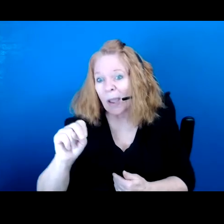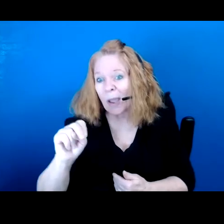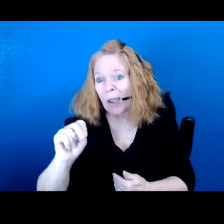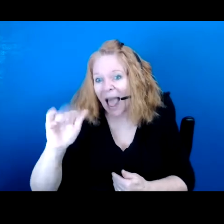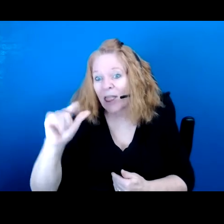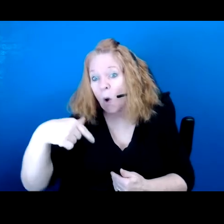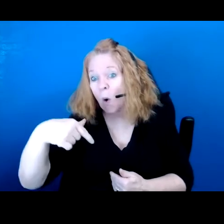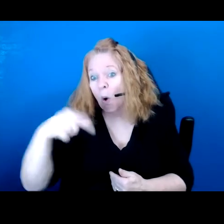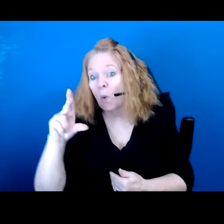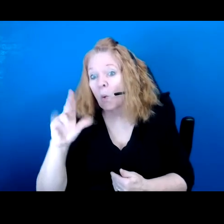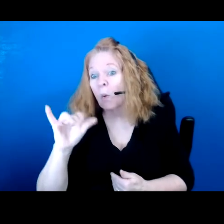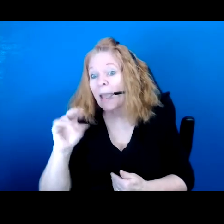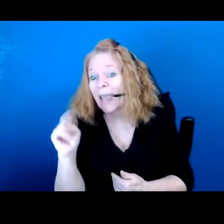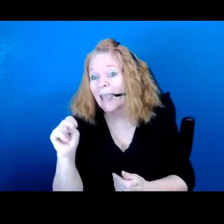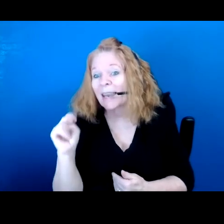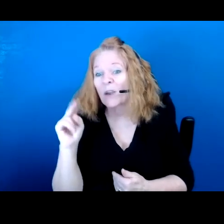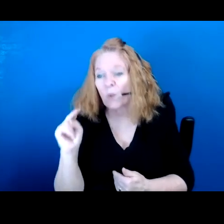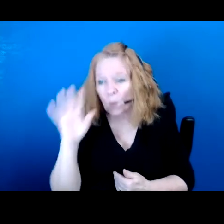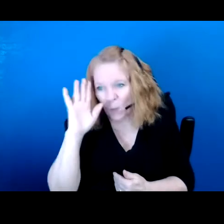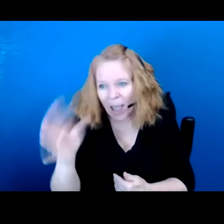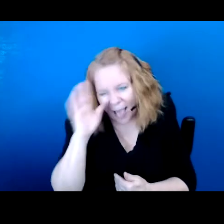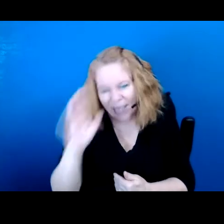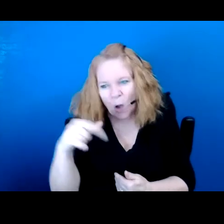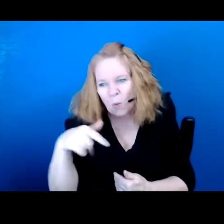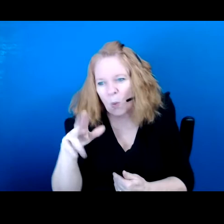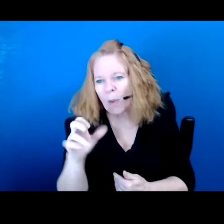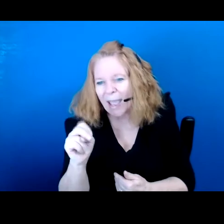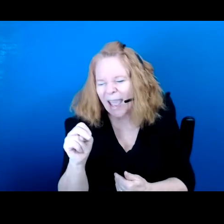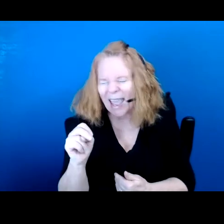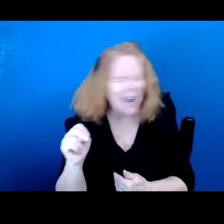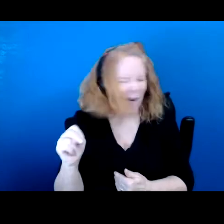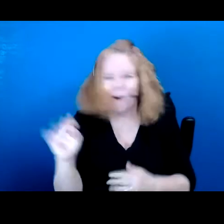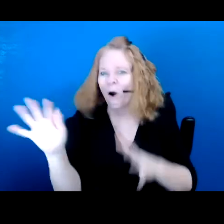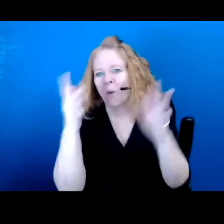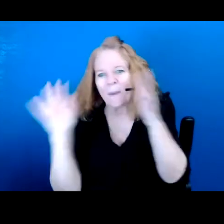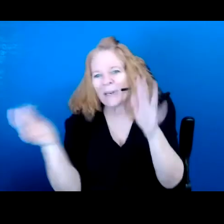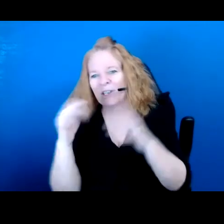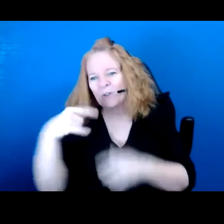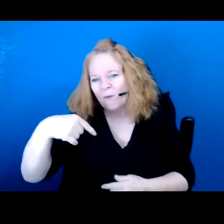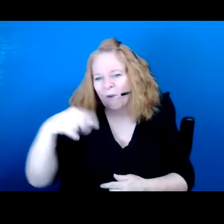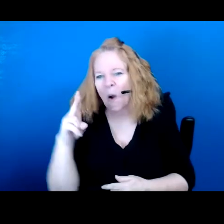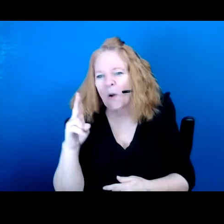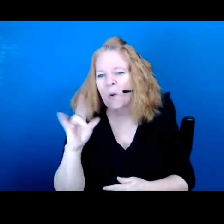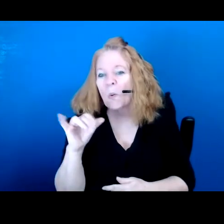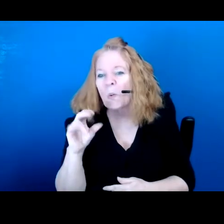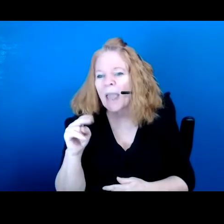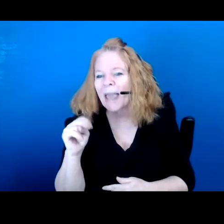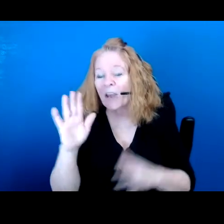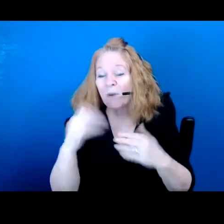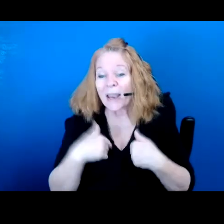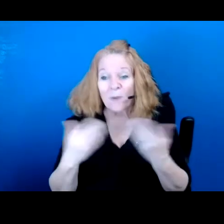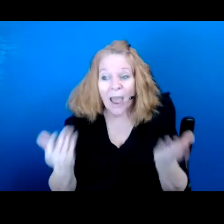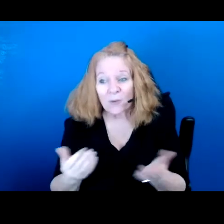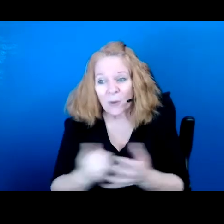web hola hola hola queens hola hola qué bueno que está aquí un saludo